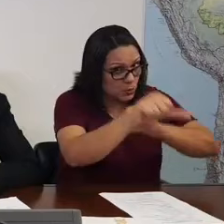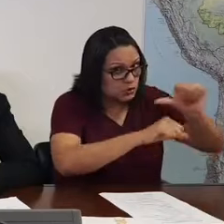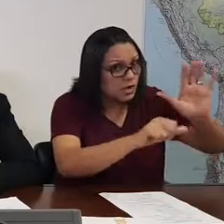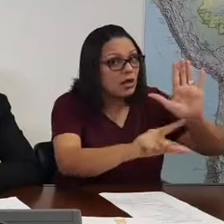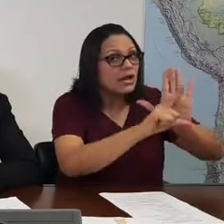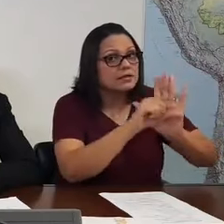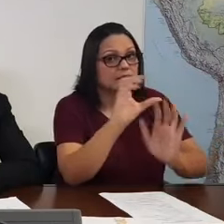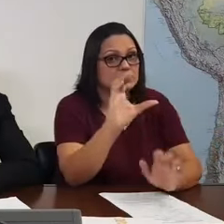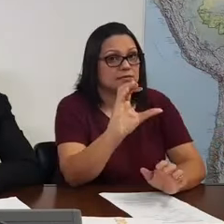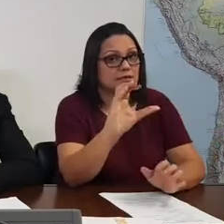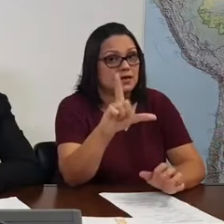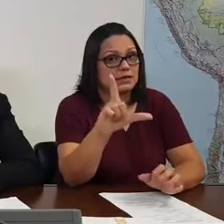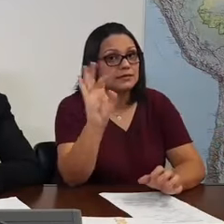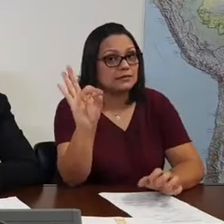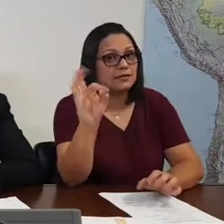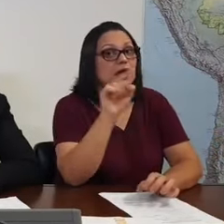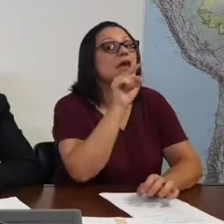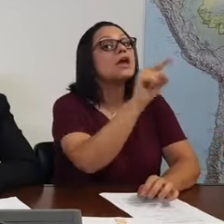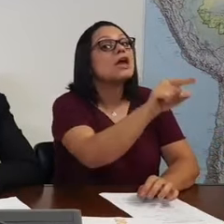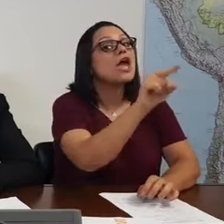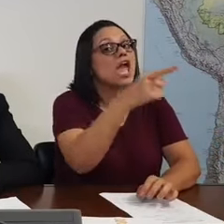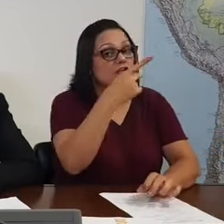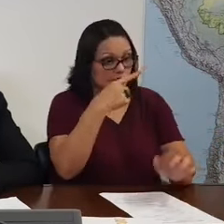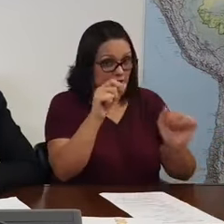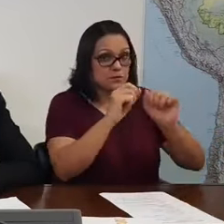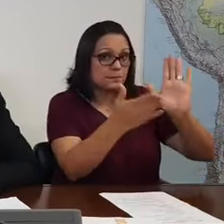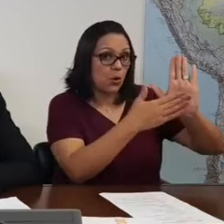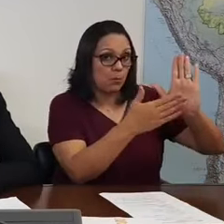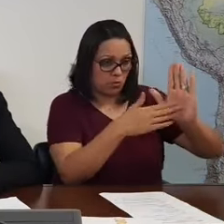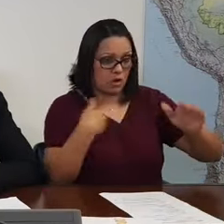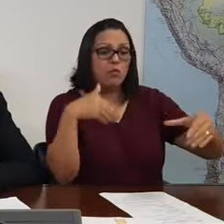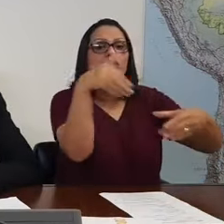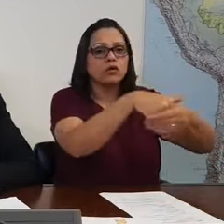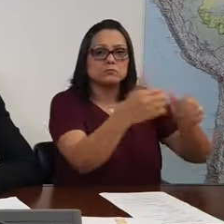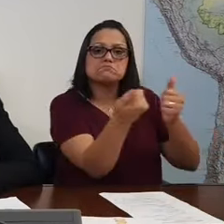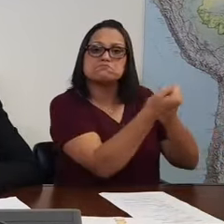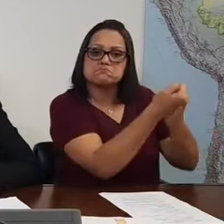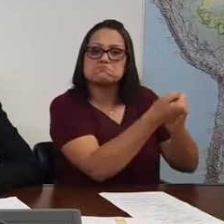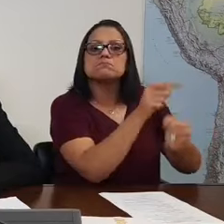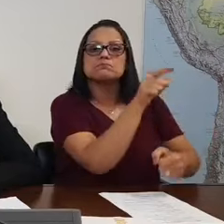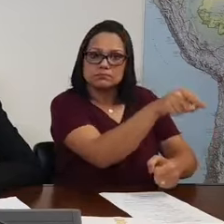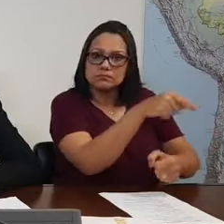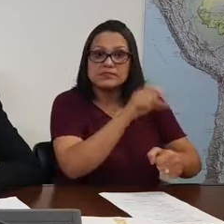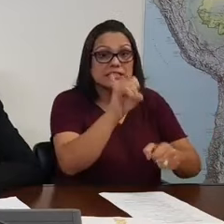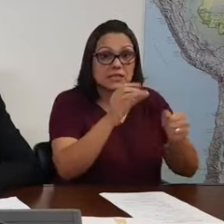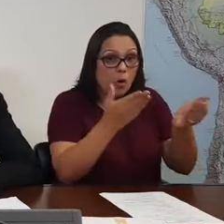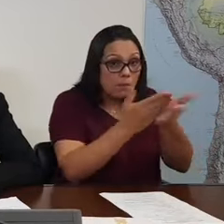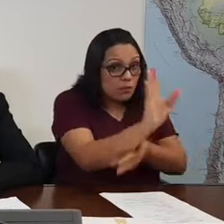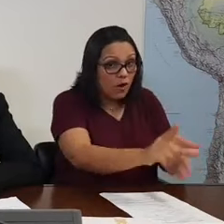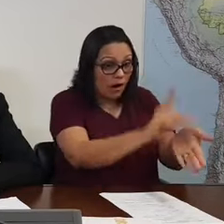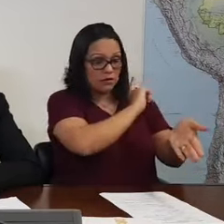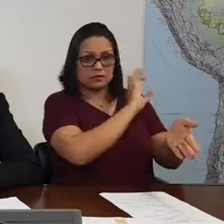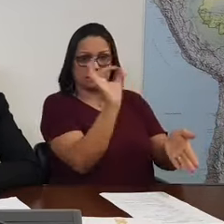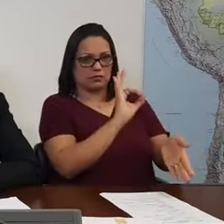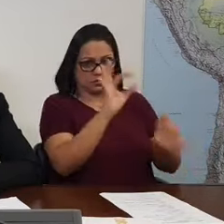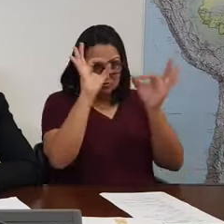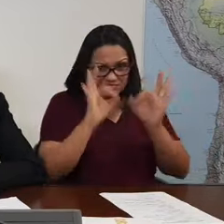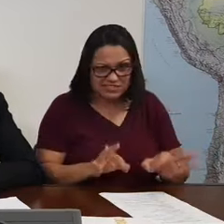Deixo claro, Temer apresentou a proposta e eu votei favorável. Deixo bem claro isso aí. Se não tivesse aprovado isso lá atrás, com toda certeza,